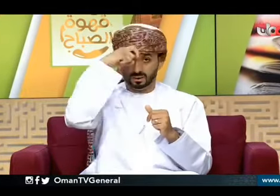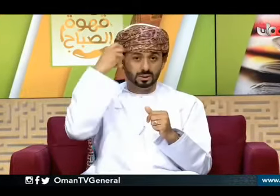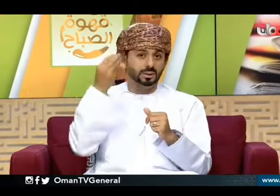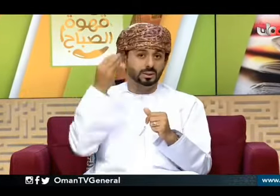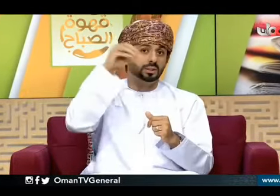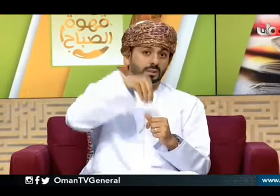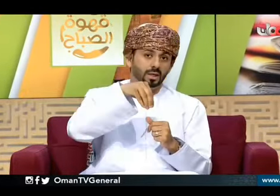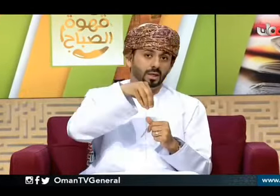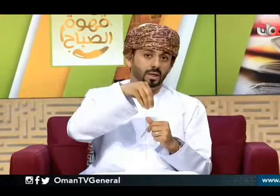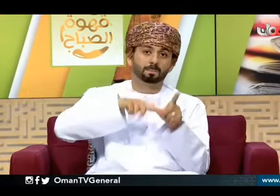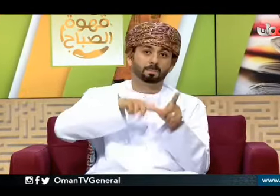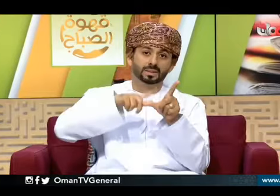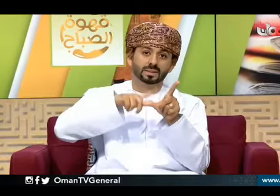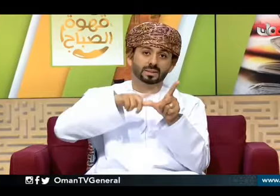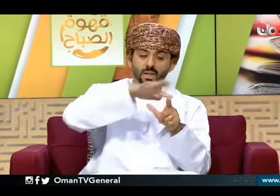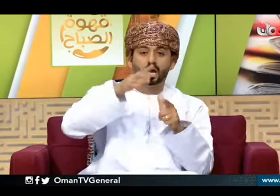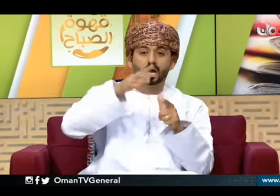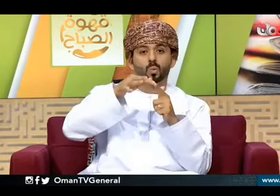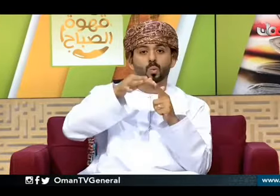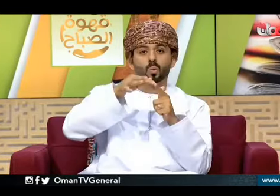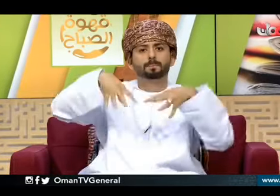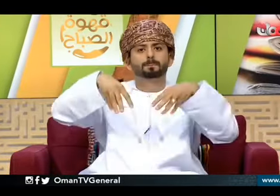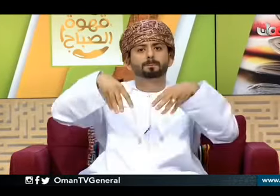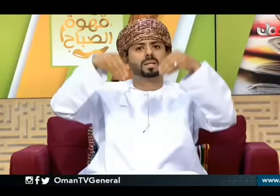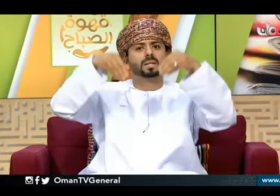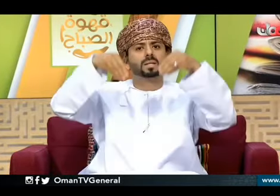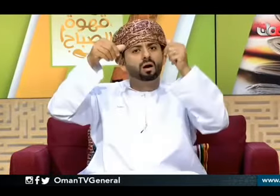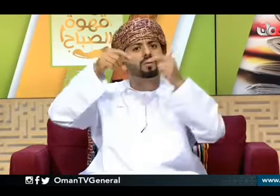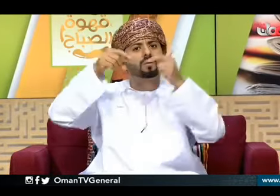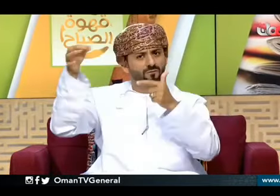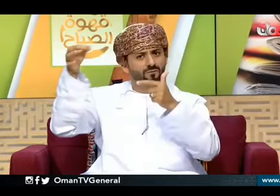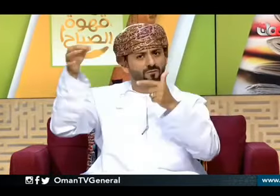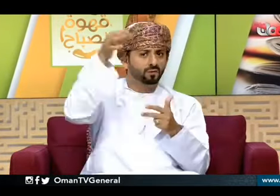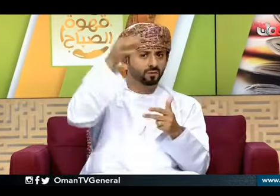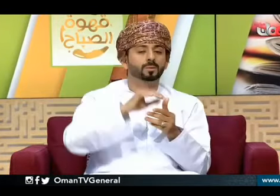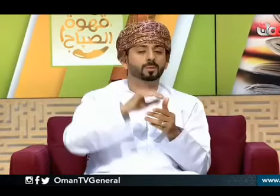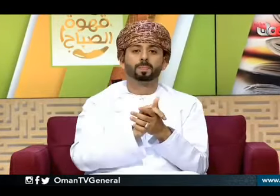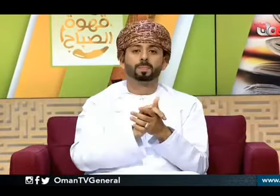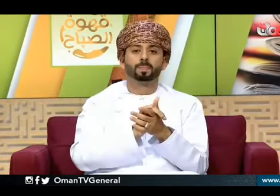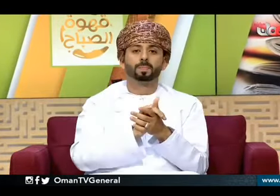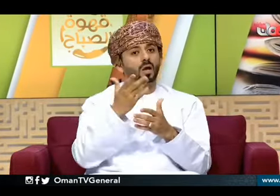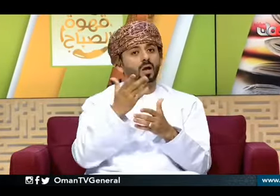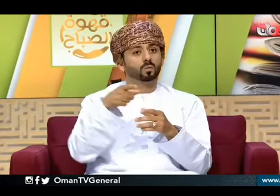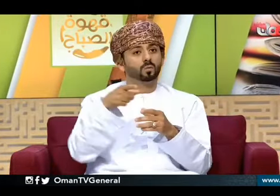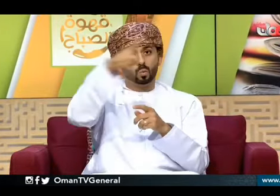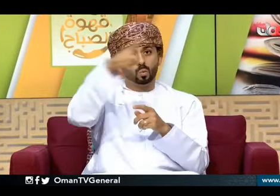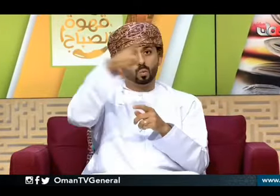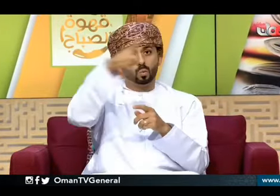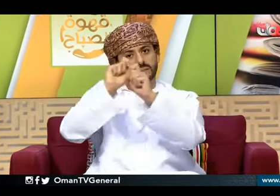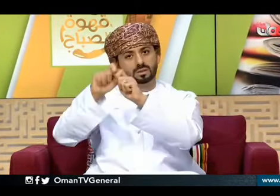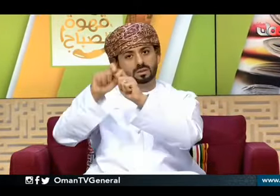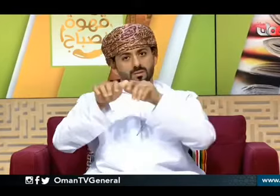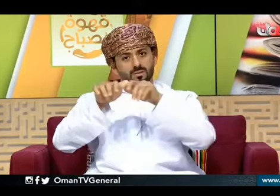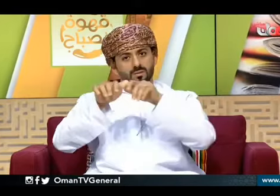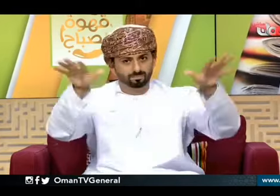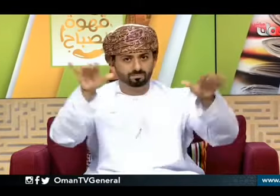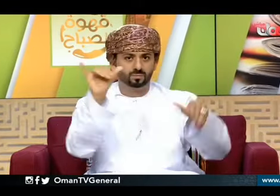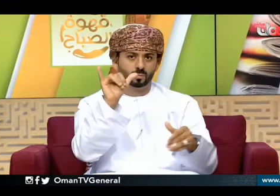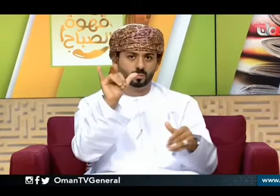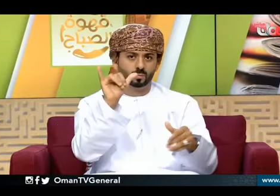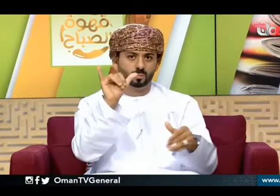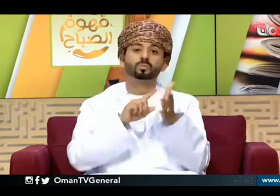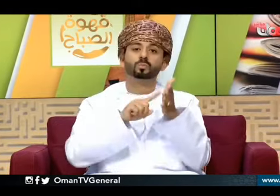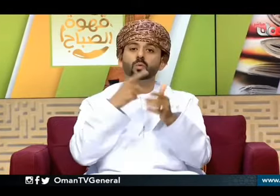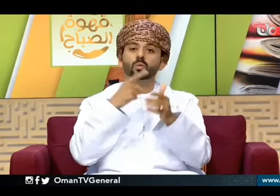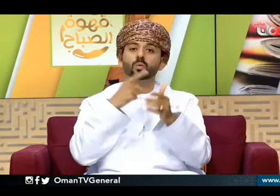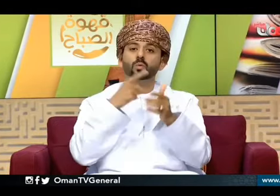راح نتعامل مع هذه الأجواء في هذا الوقت تحديدا؟ هناك كثير من الناس قد يكونوا في الأماكن